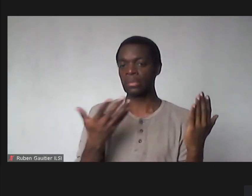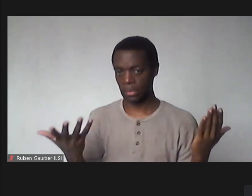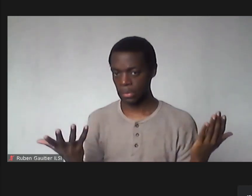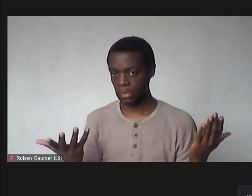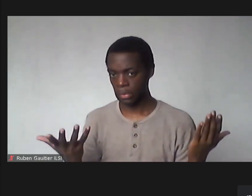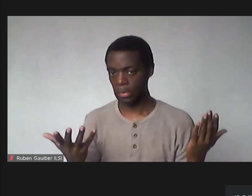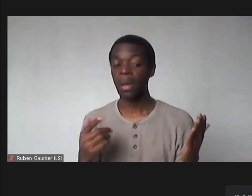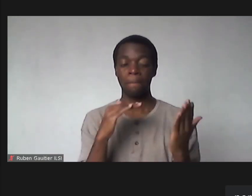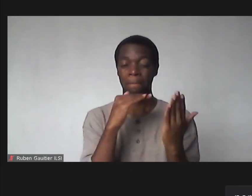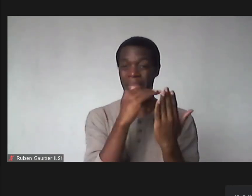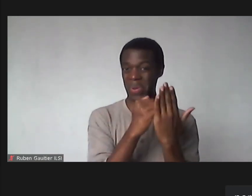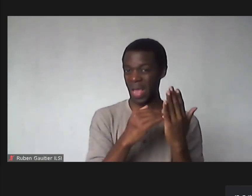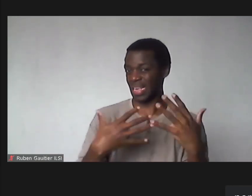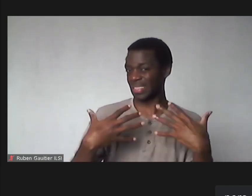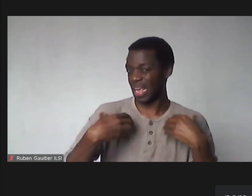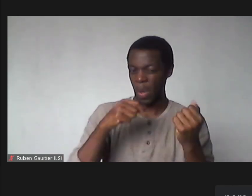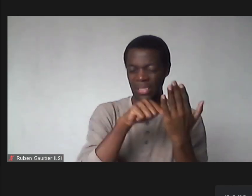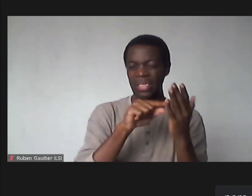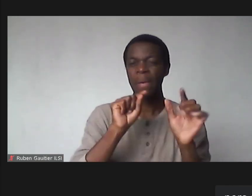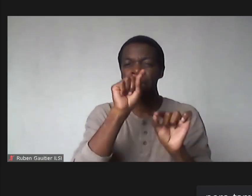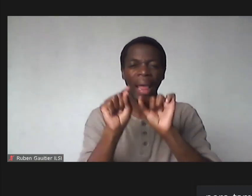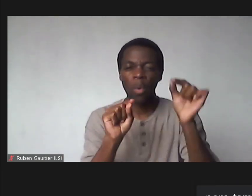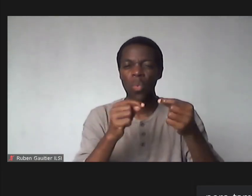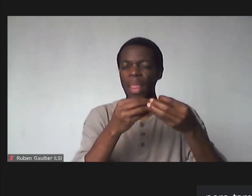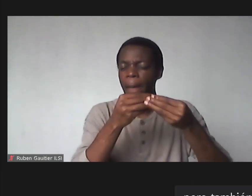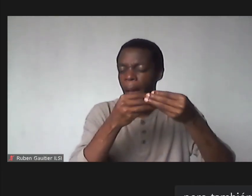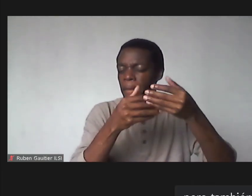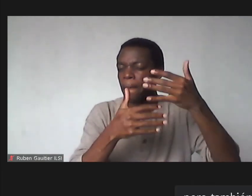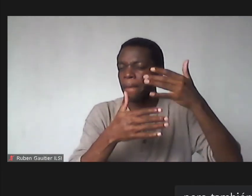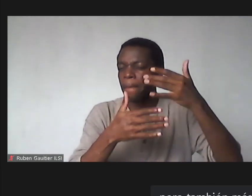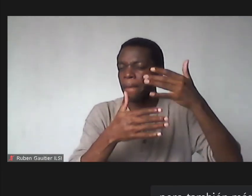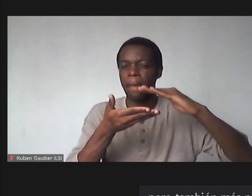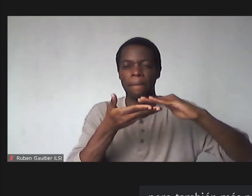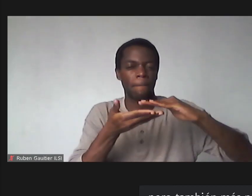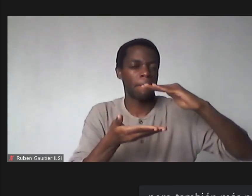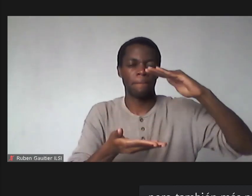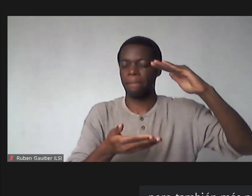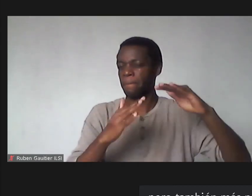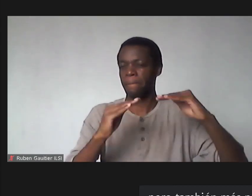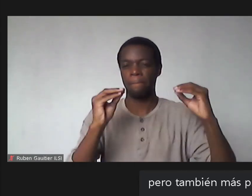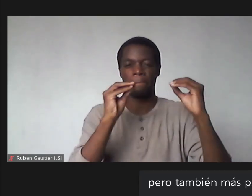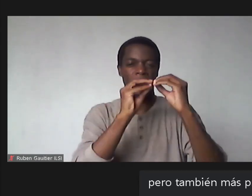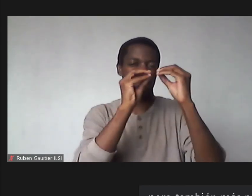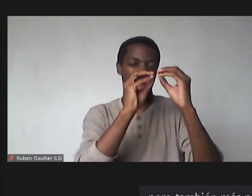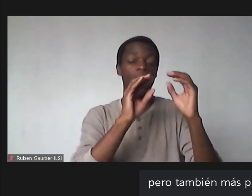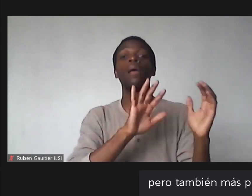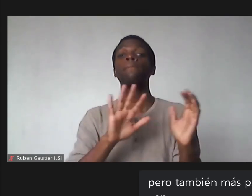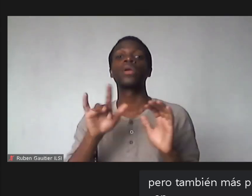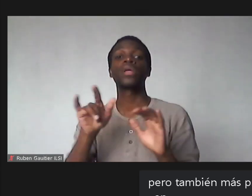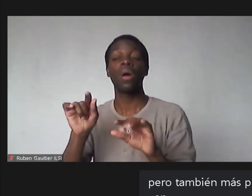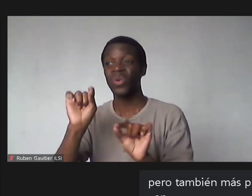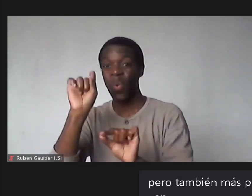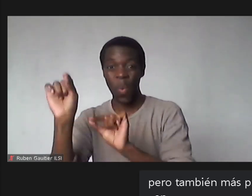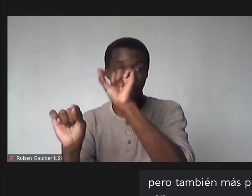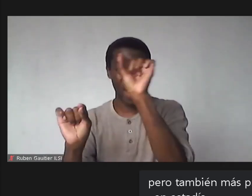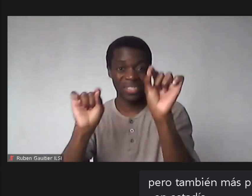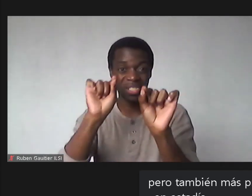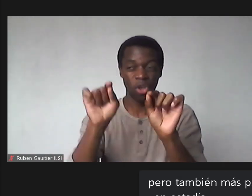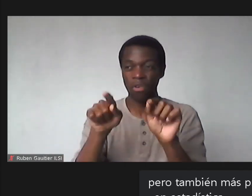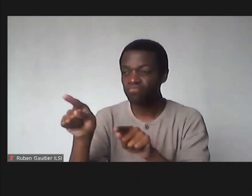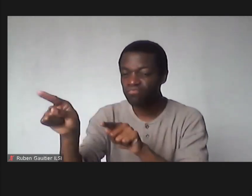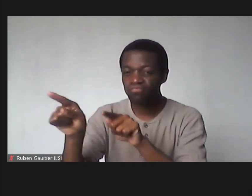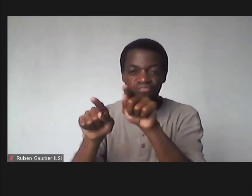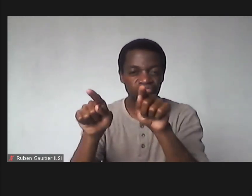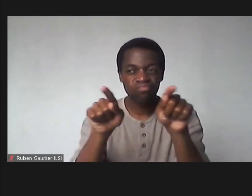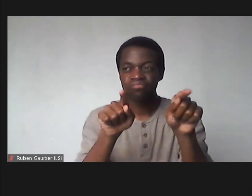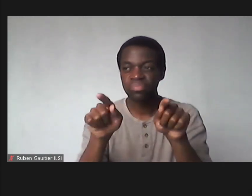porque siempre tenemos que, cuando estamos en un estudio de estadística, siempre tenemos esto, el censo. Tiene una abrangencia enorme,